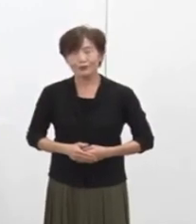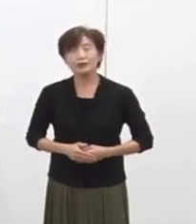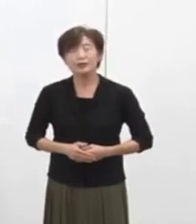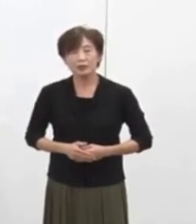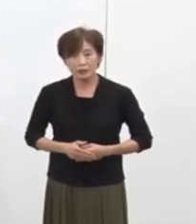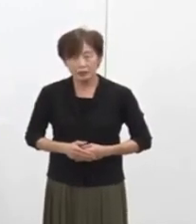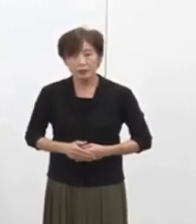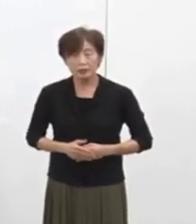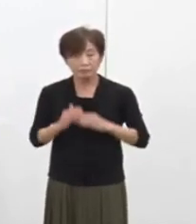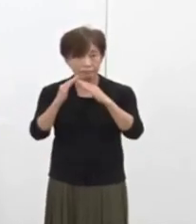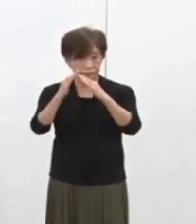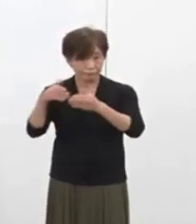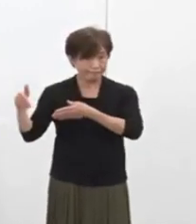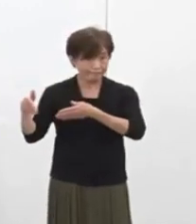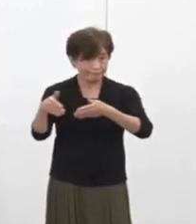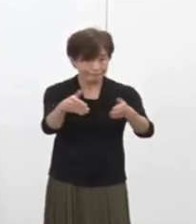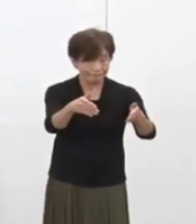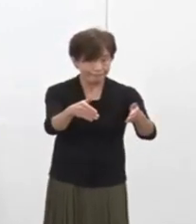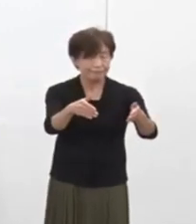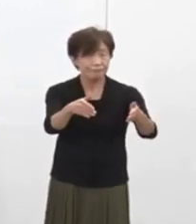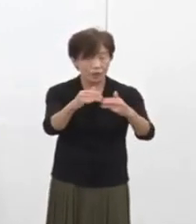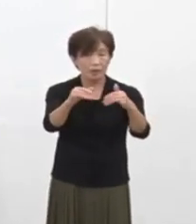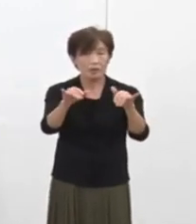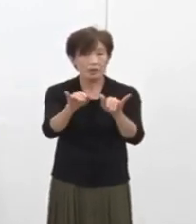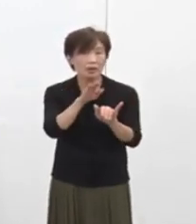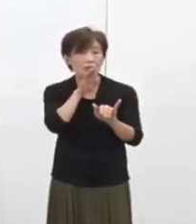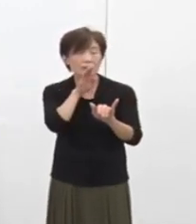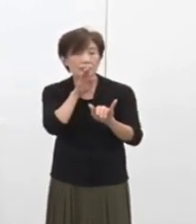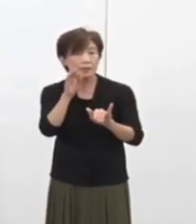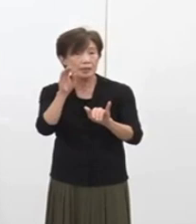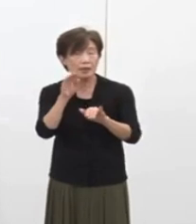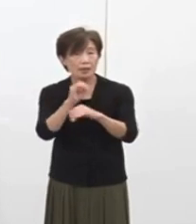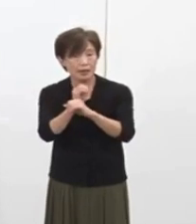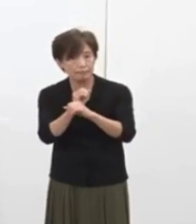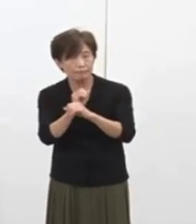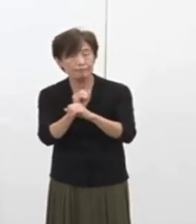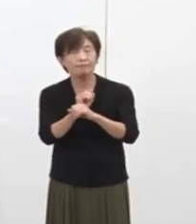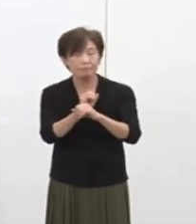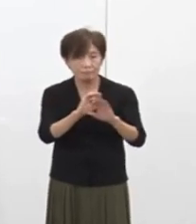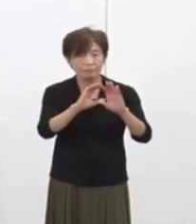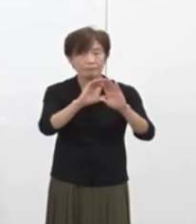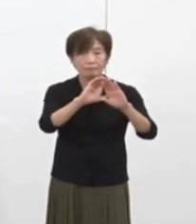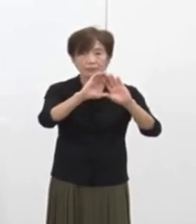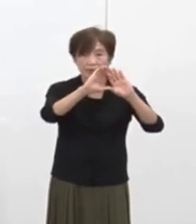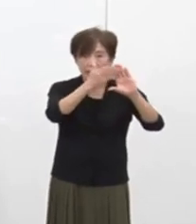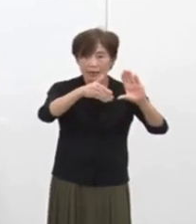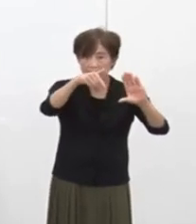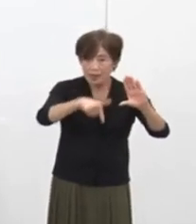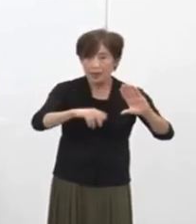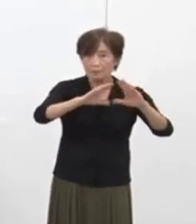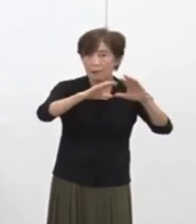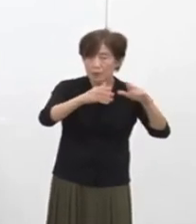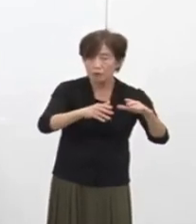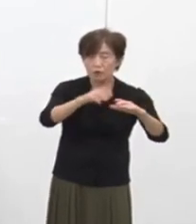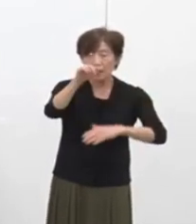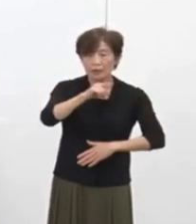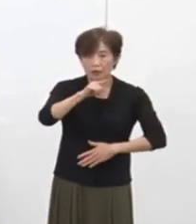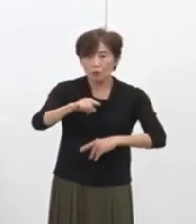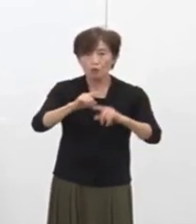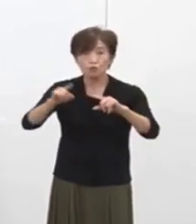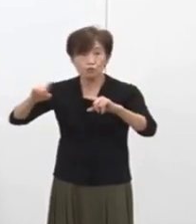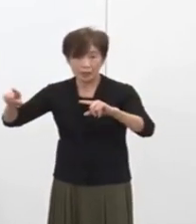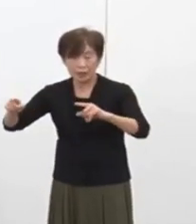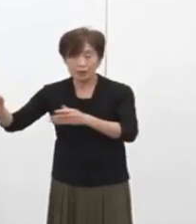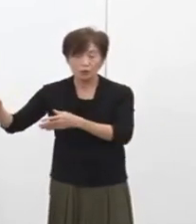御堂筋サテライトプレ社会実験は、大阪・関西万博開催時に実施する人中心の道路空